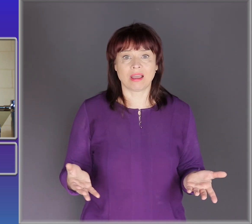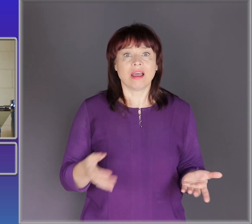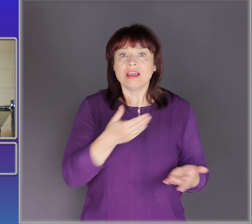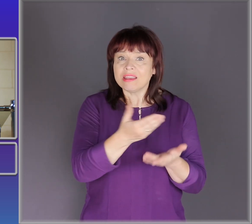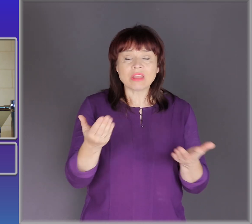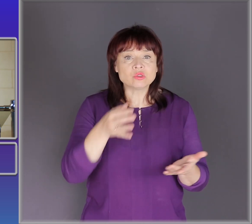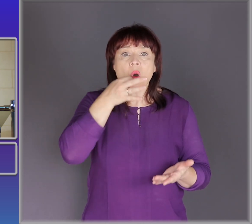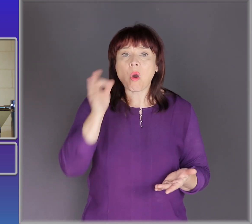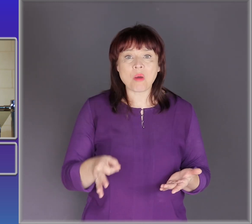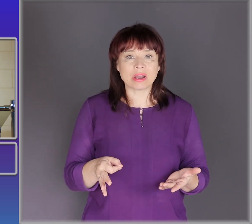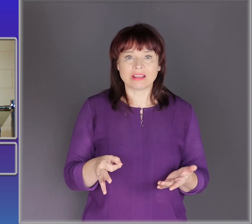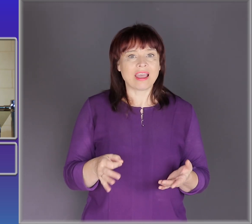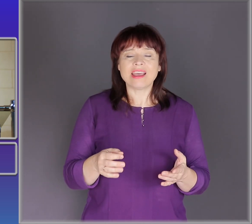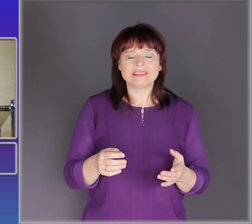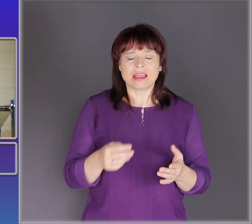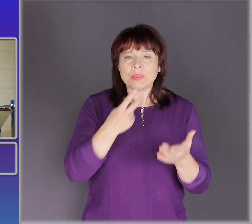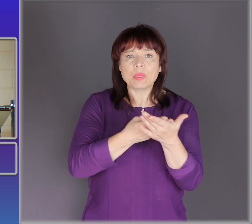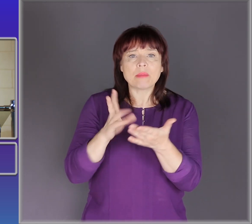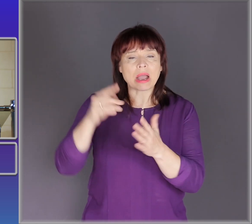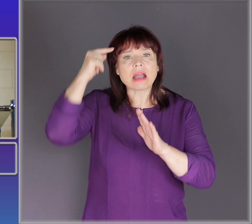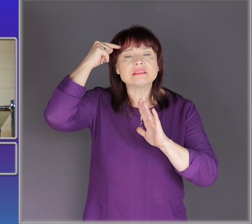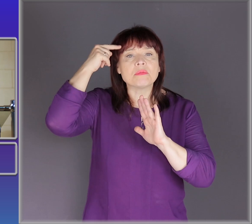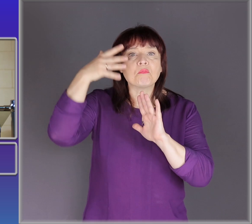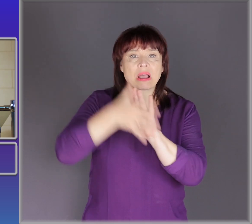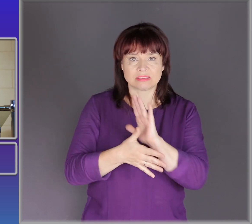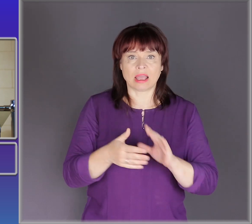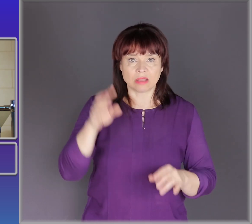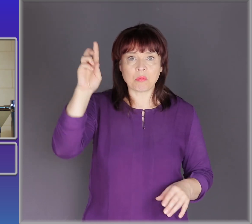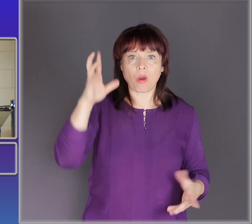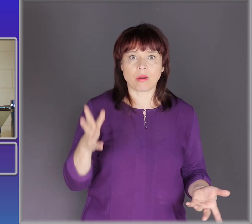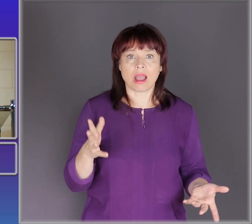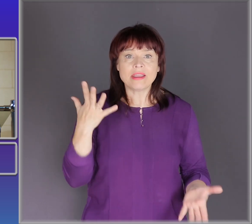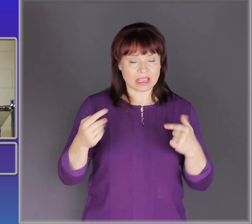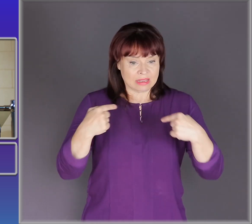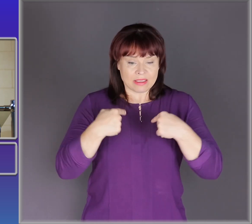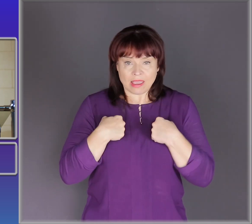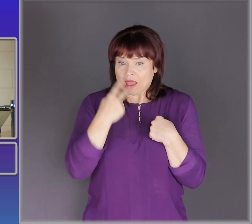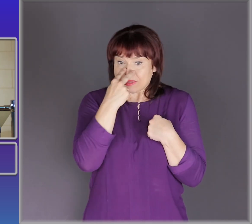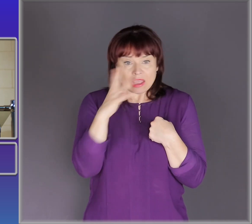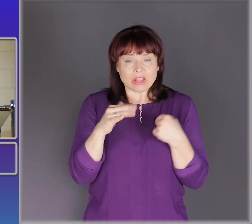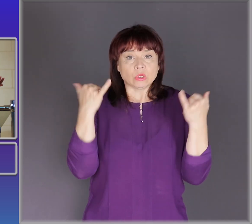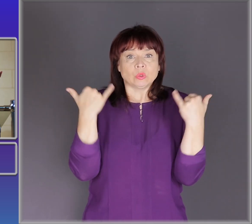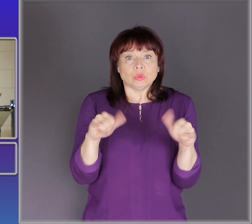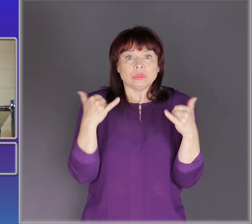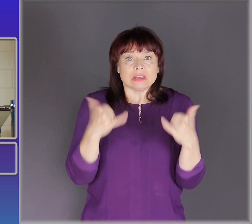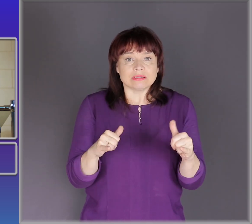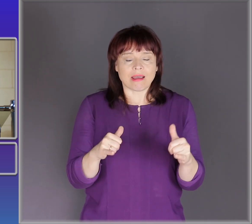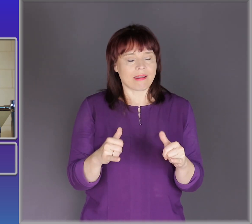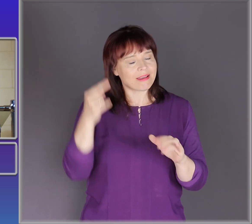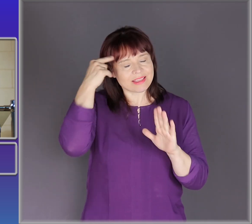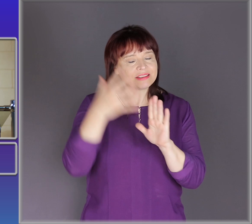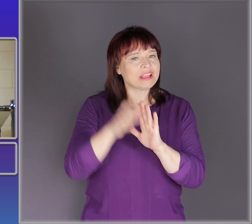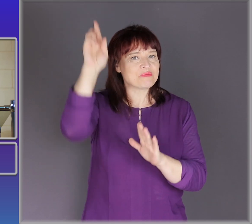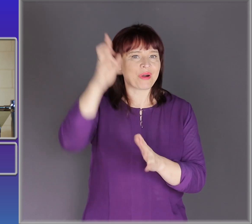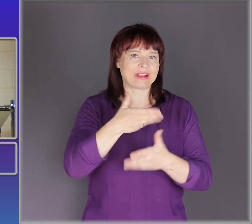являются опытом познание бога я что-то не видел это не значит что этого нет и ок примеру никогда